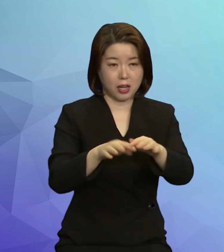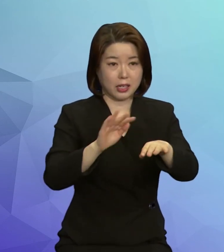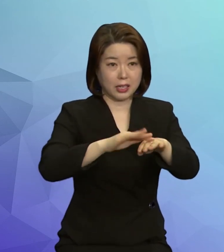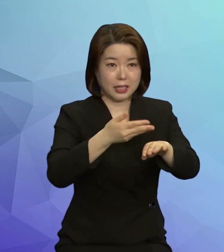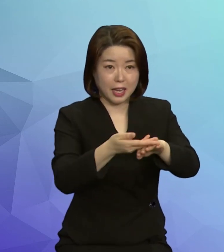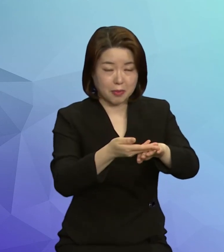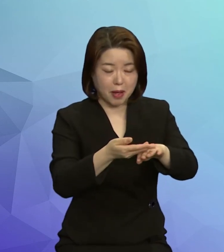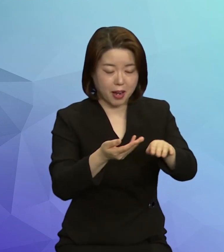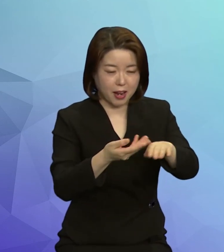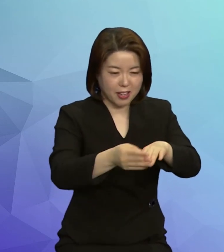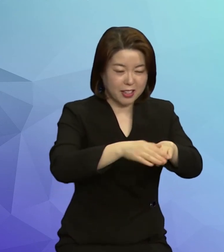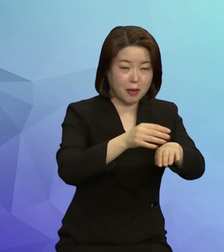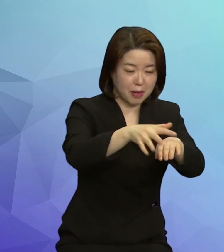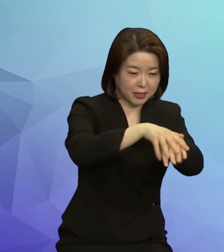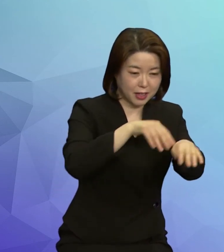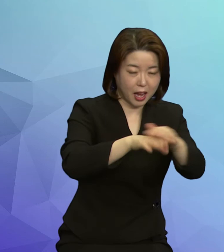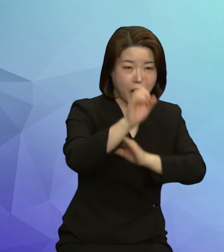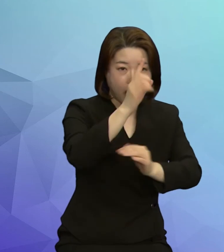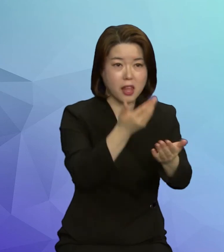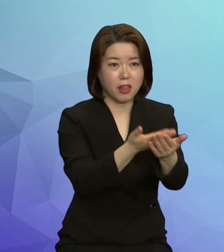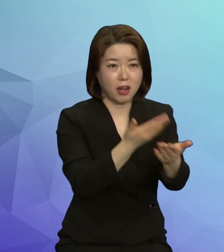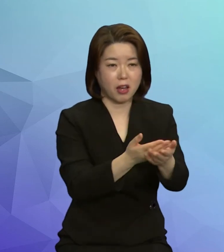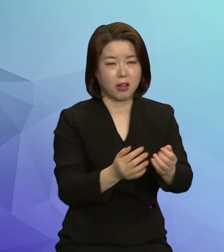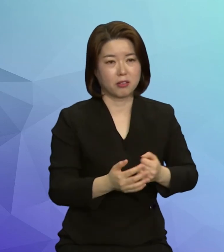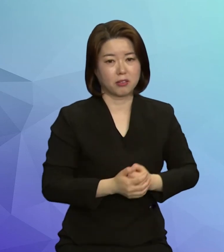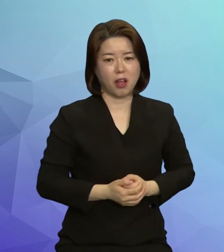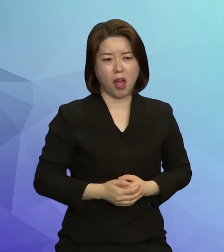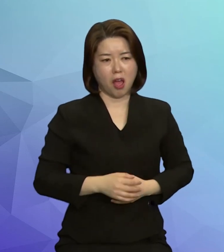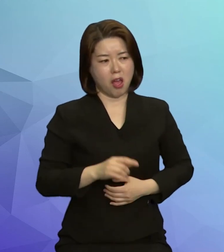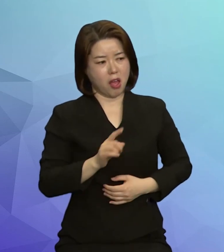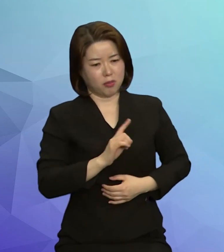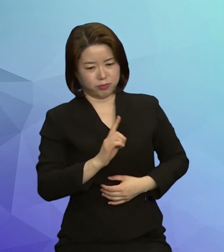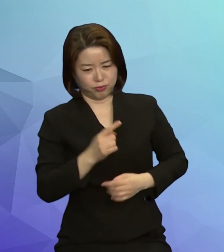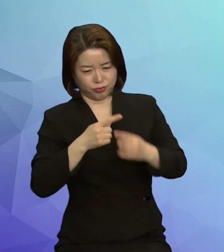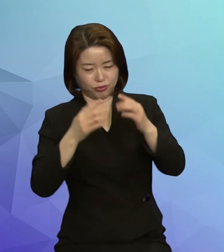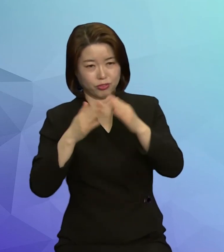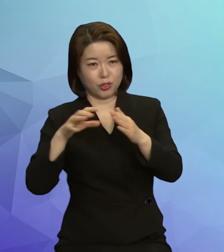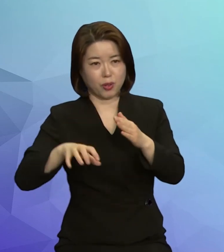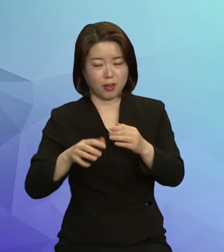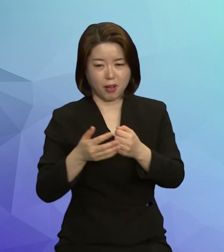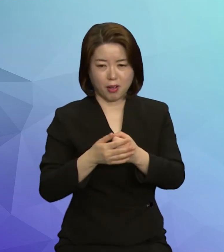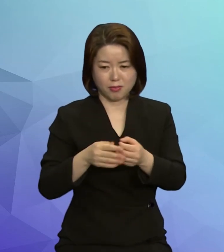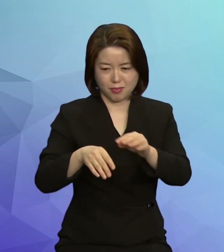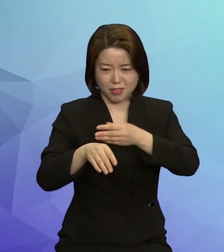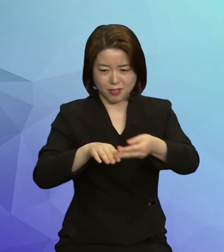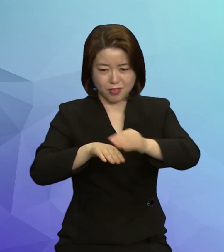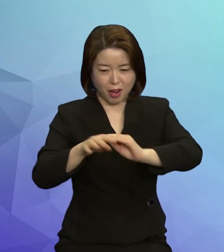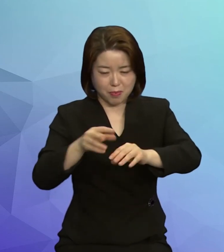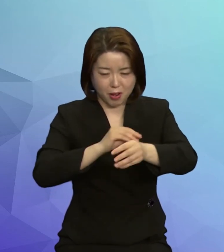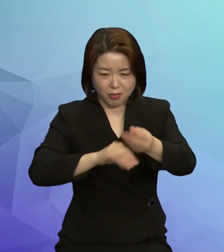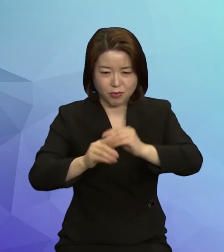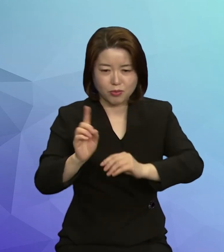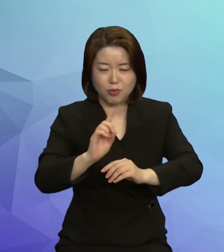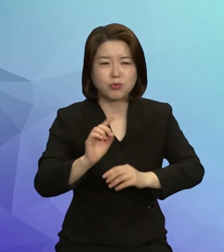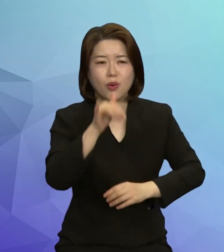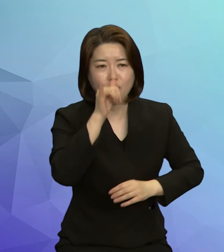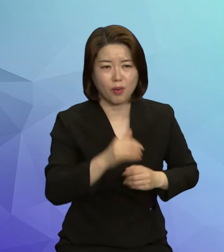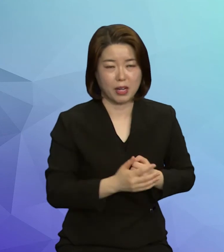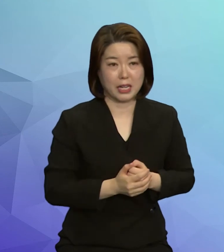양말 있으면 좀 달라는 거예요. 교회가 무슨 양말 공장도 아니고 양말이 어디